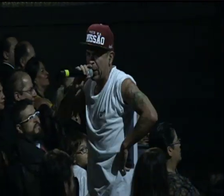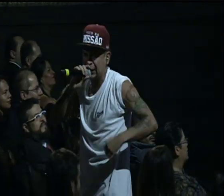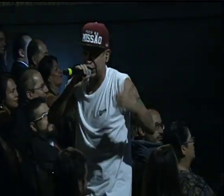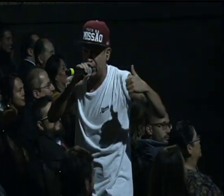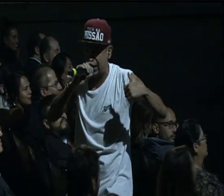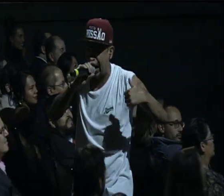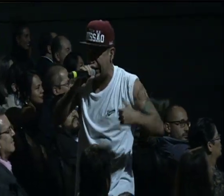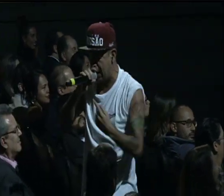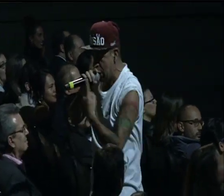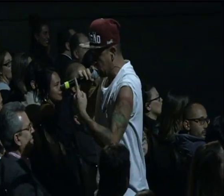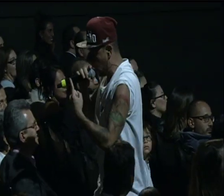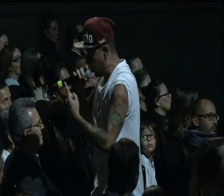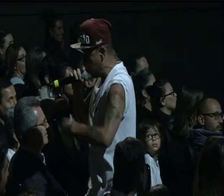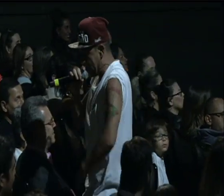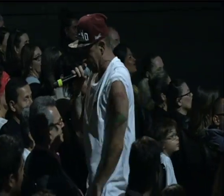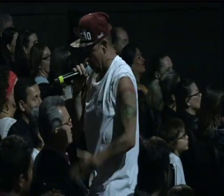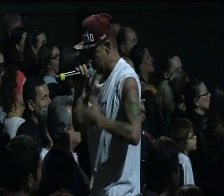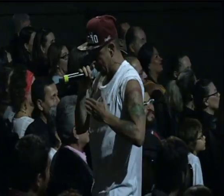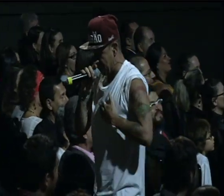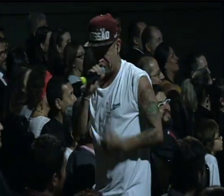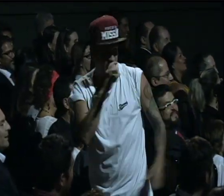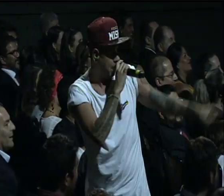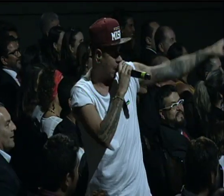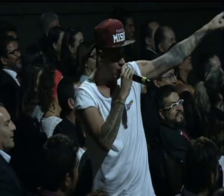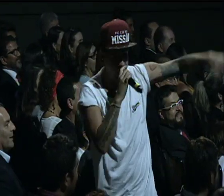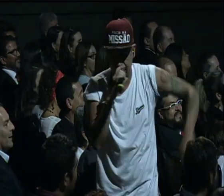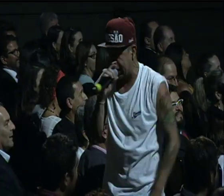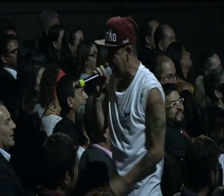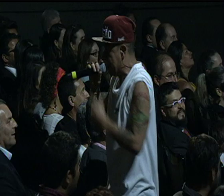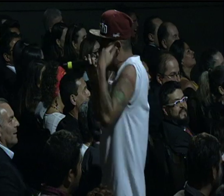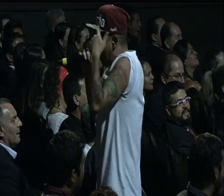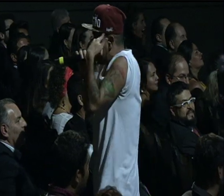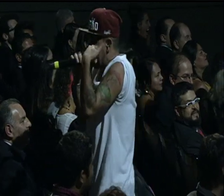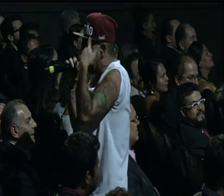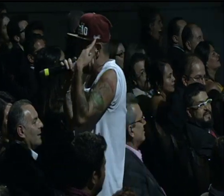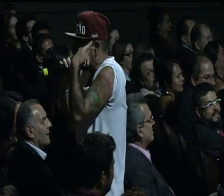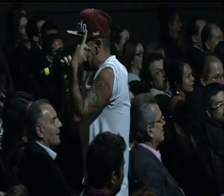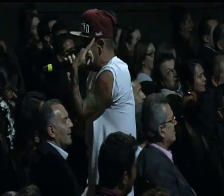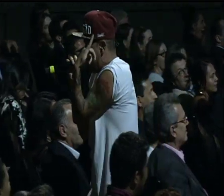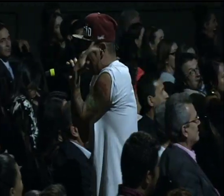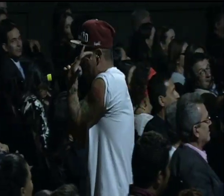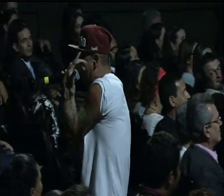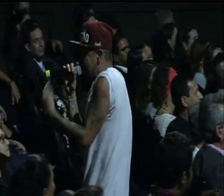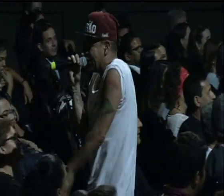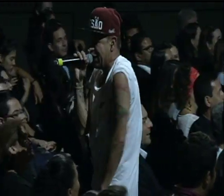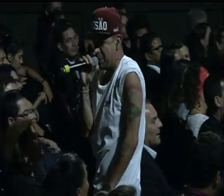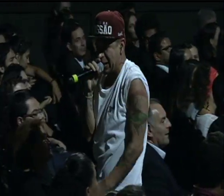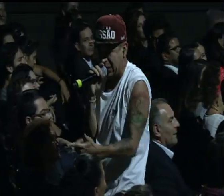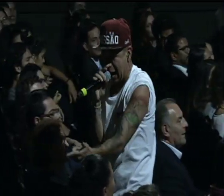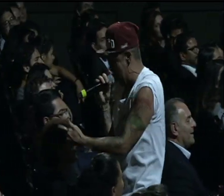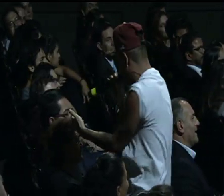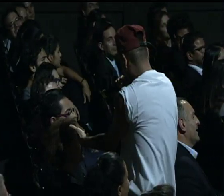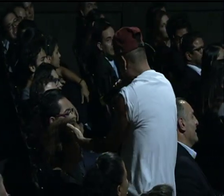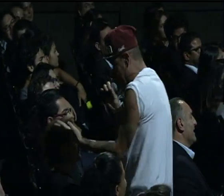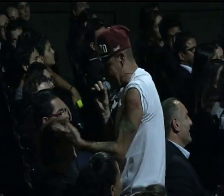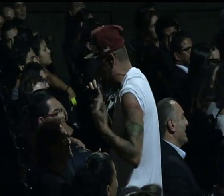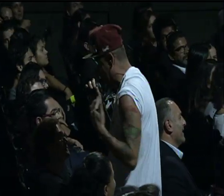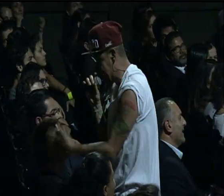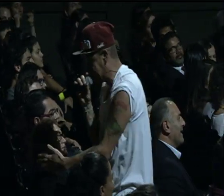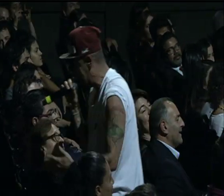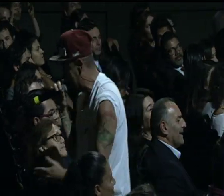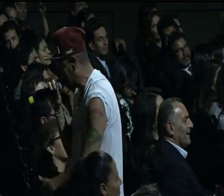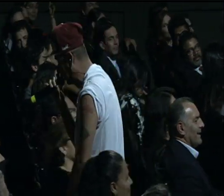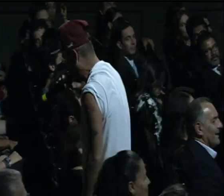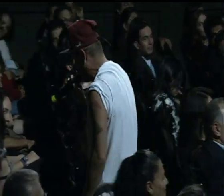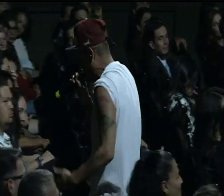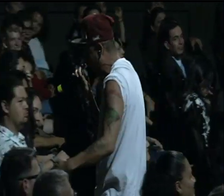que la operación jaque. Todo va de cuenta de pipa y bajo en el jeque. Aunque parezcamos medio locos de remate, a la hora de rapear